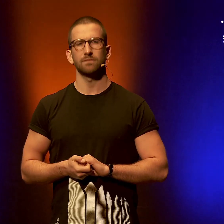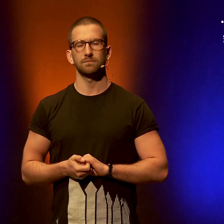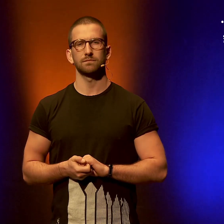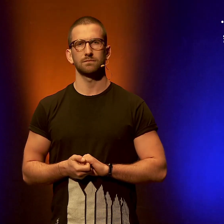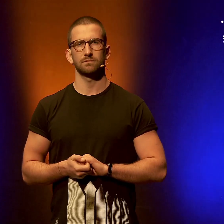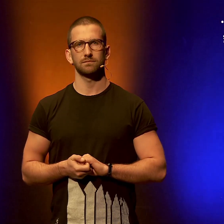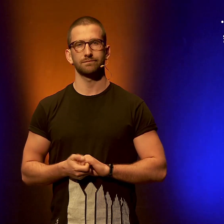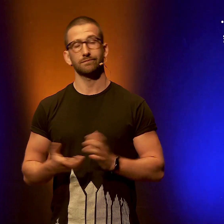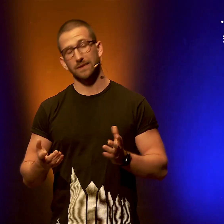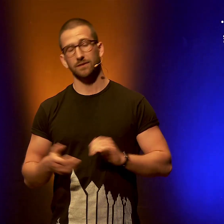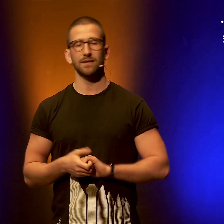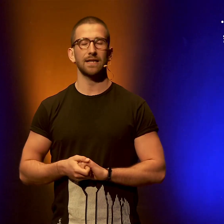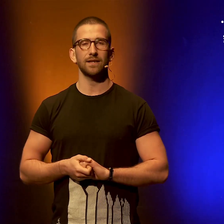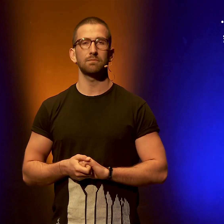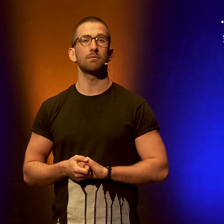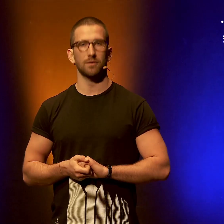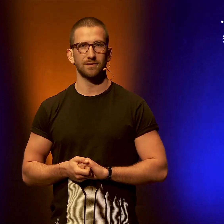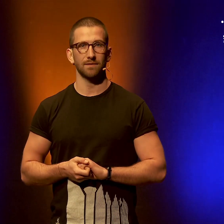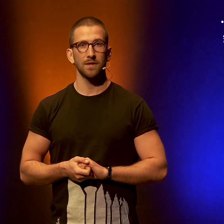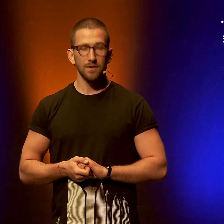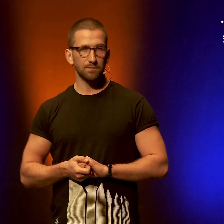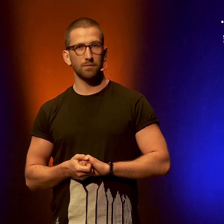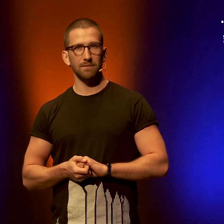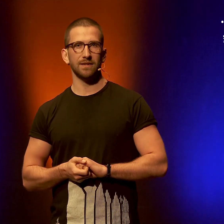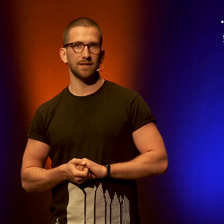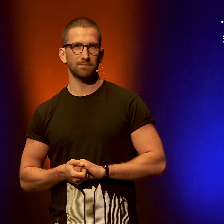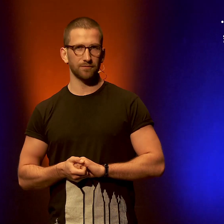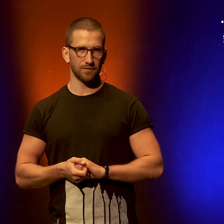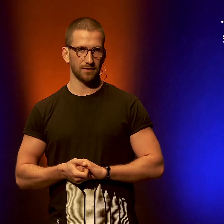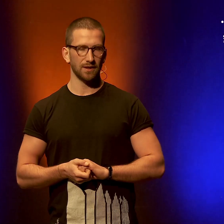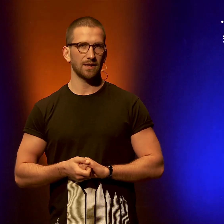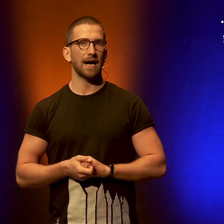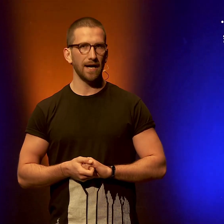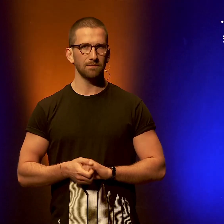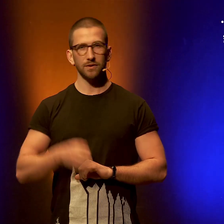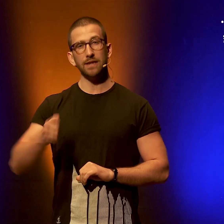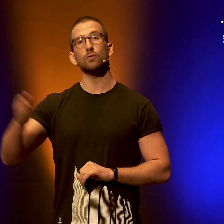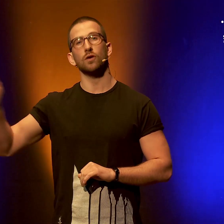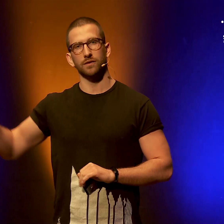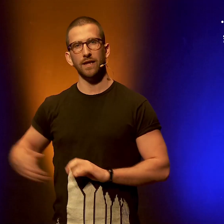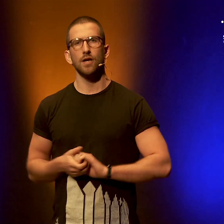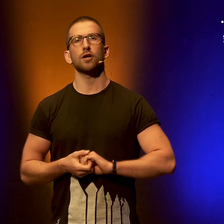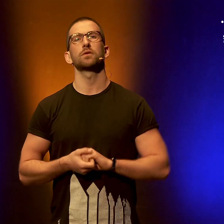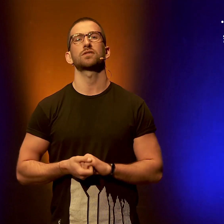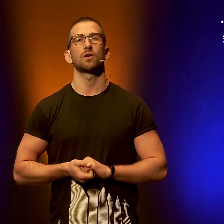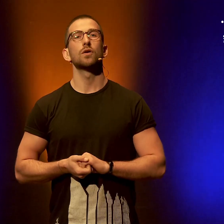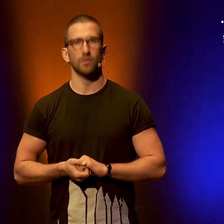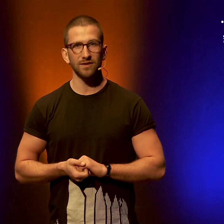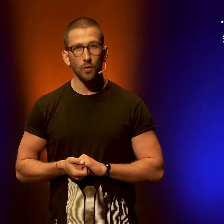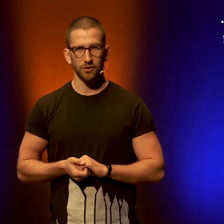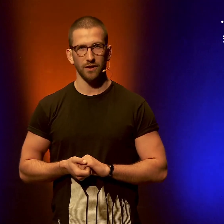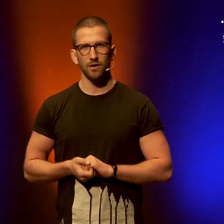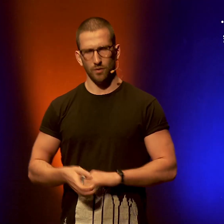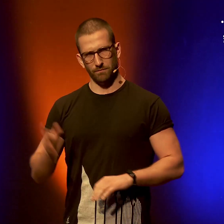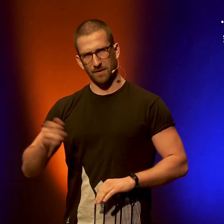Ha. To zadanie było proste. Spróbujemy teraz powtórzyć ha kilkukrotnie, robiąc to